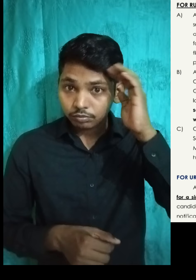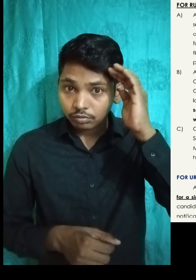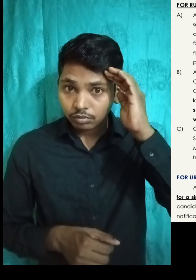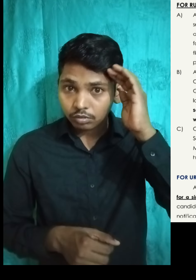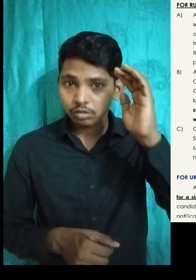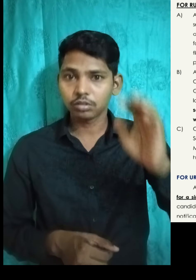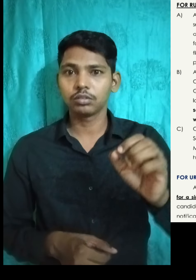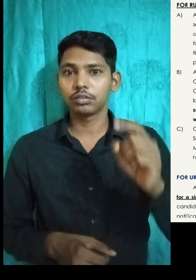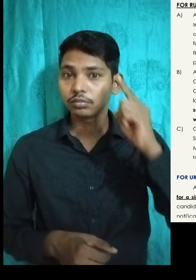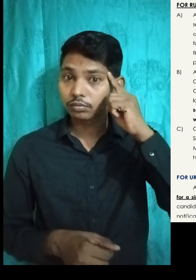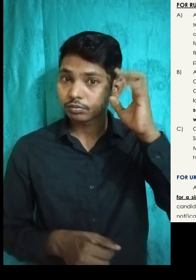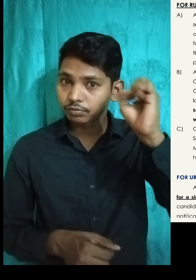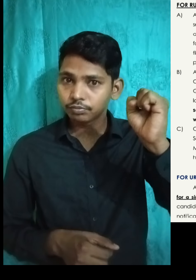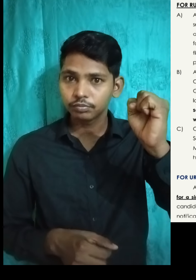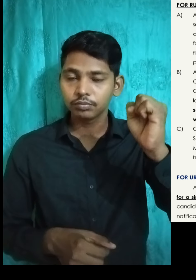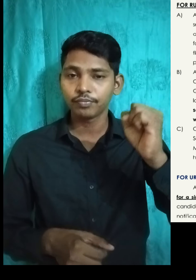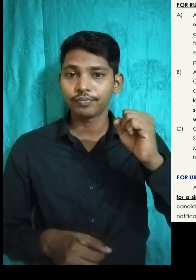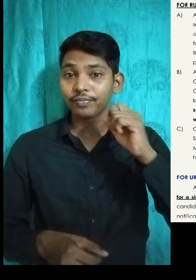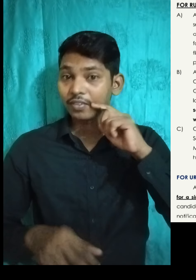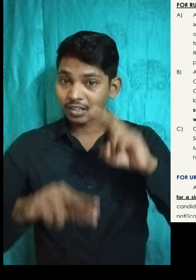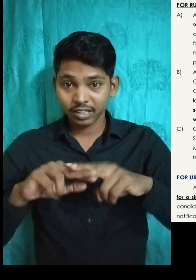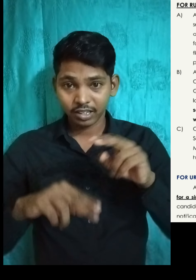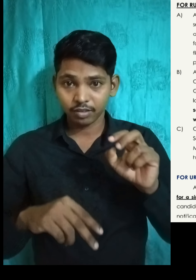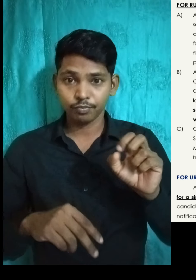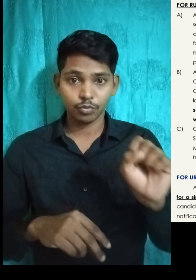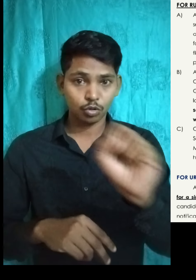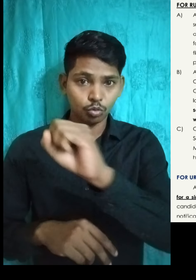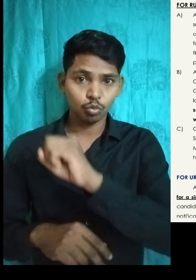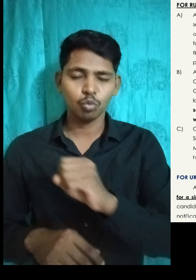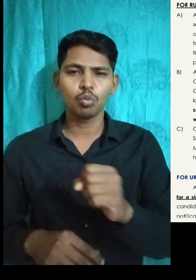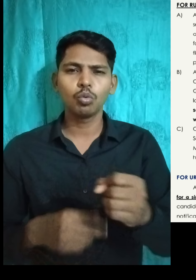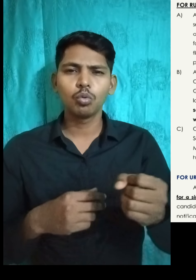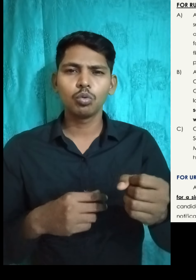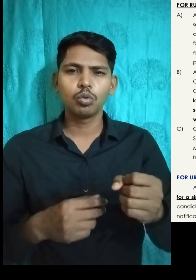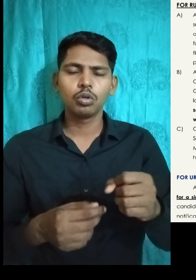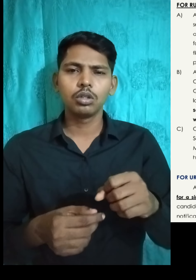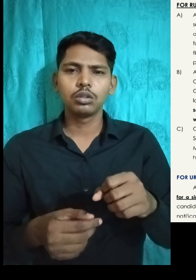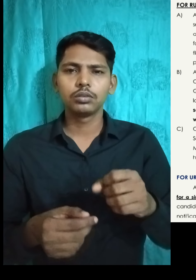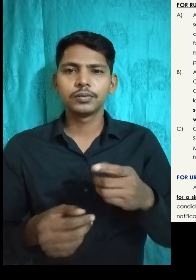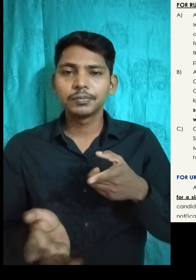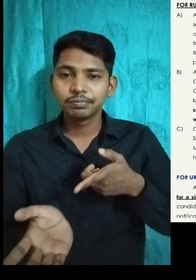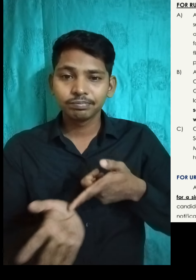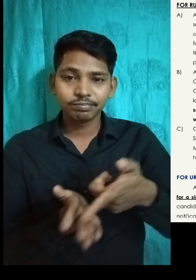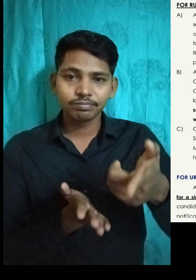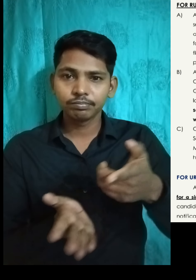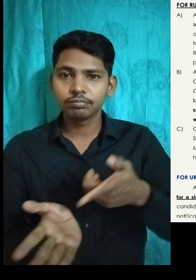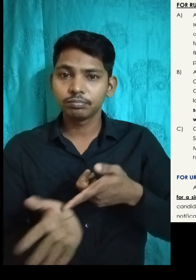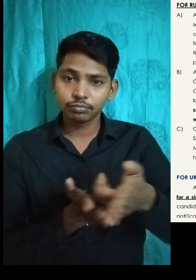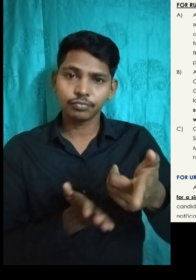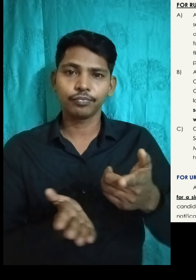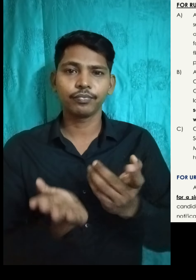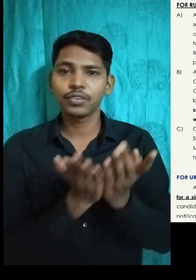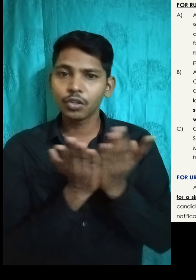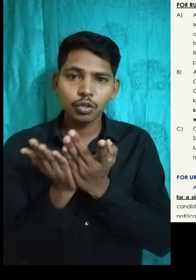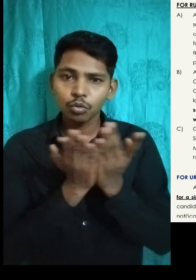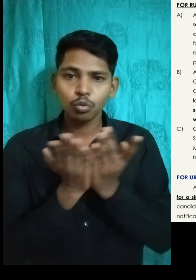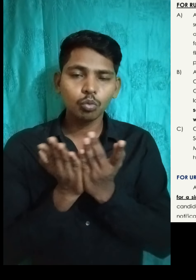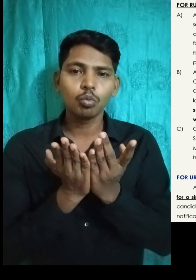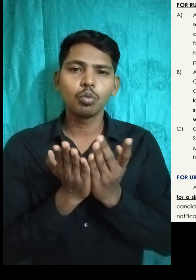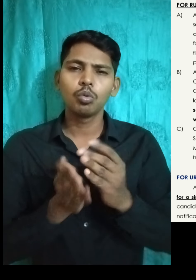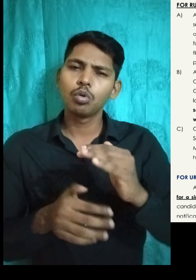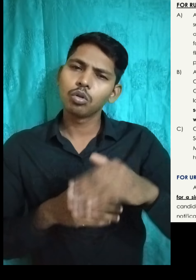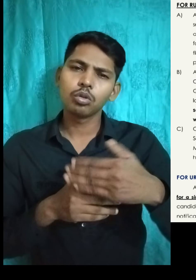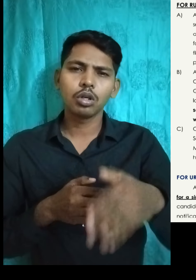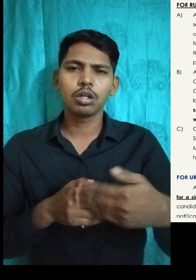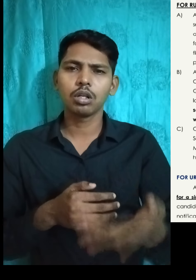अपार आईडी है, PEN नंबर है। वैसे विद्यार्थियों के लिए भी अवसर है, क्योंकि नवोदय